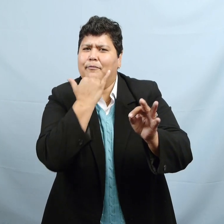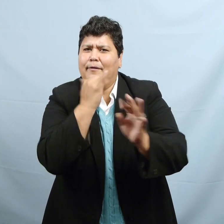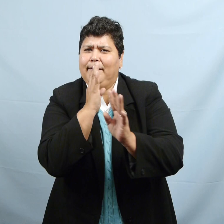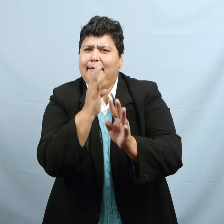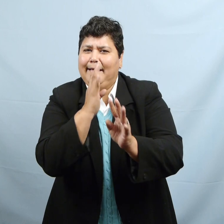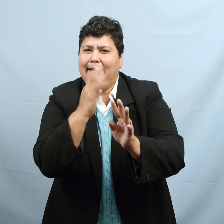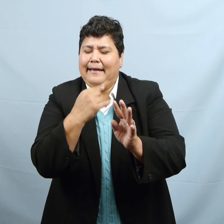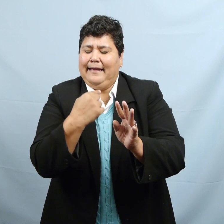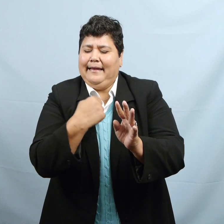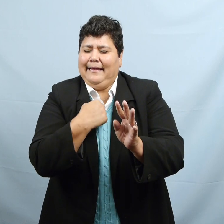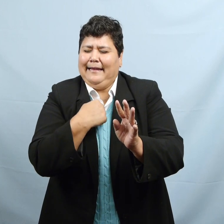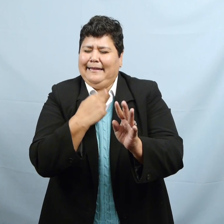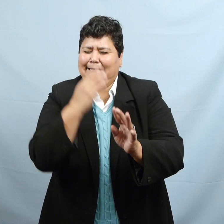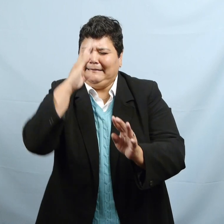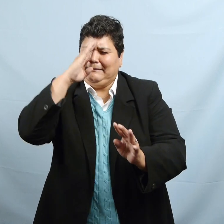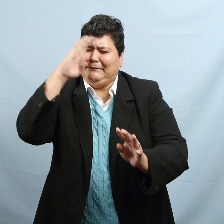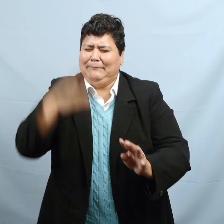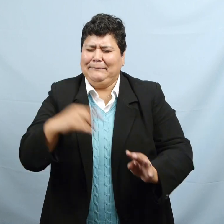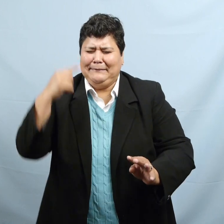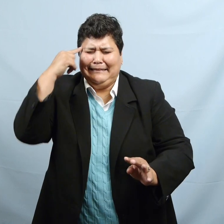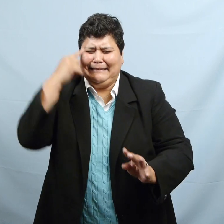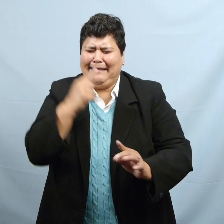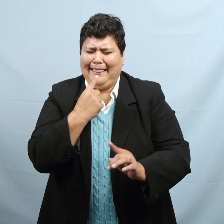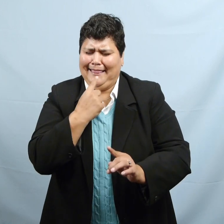no hay nada que se pueda hacer verdad